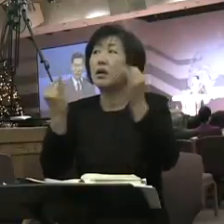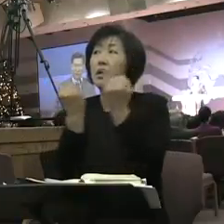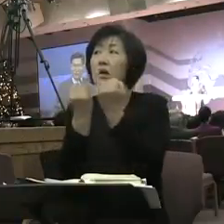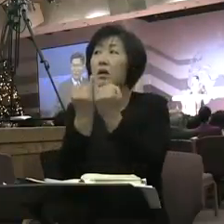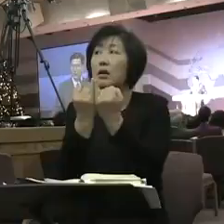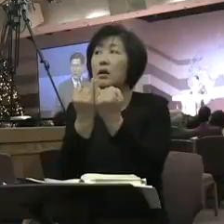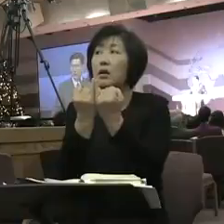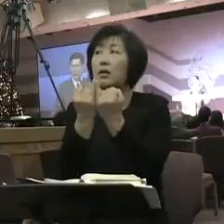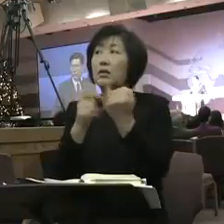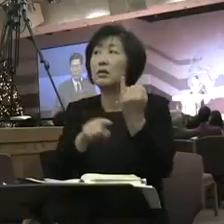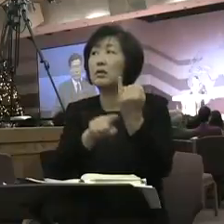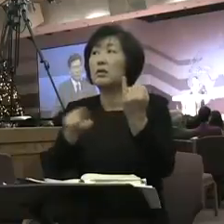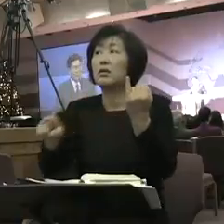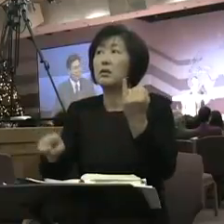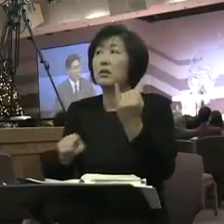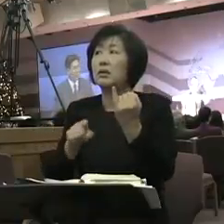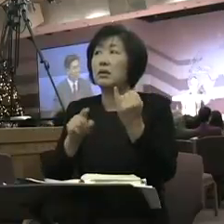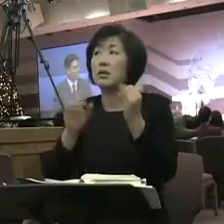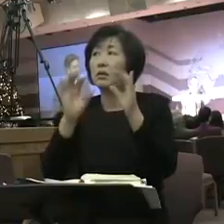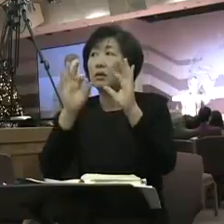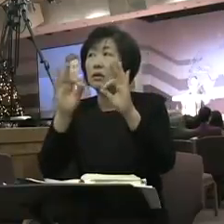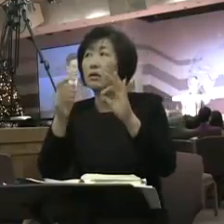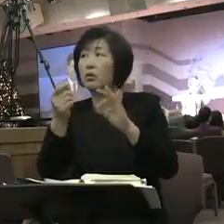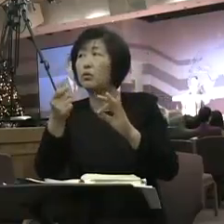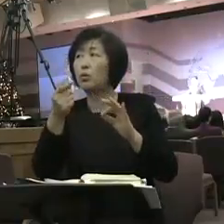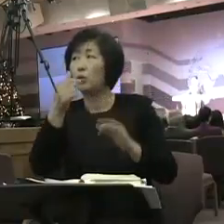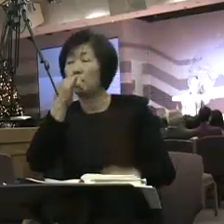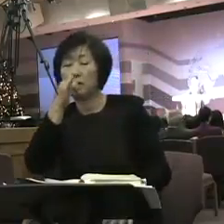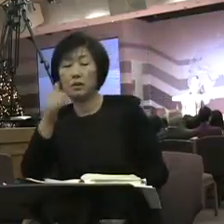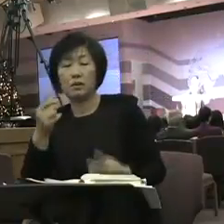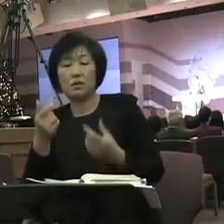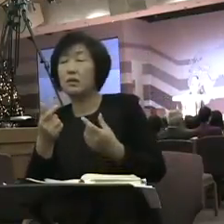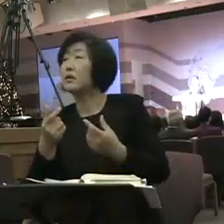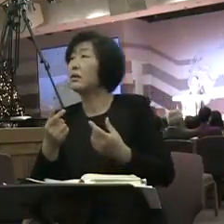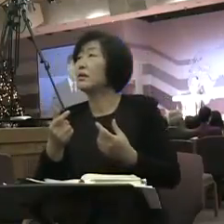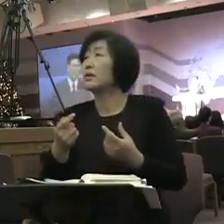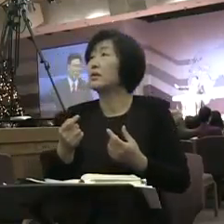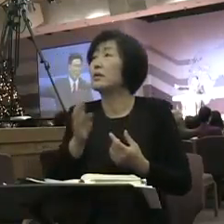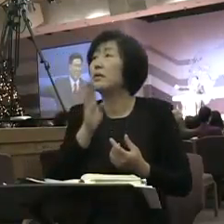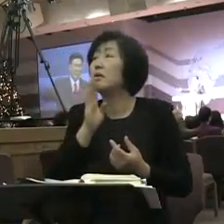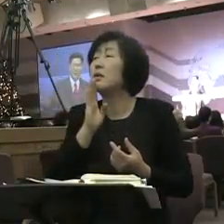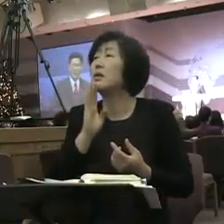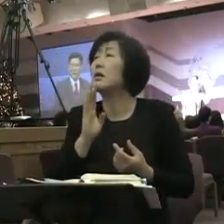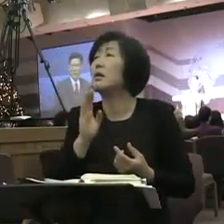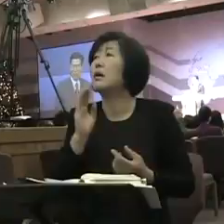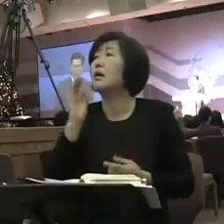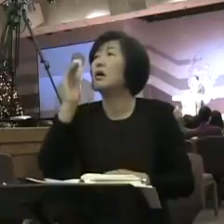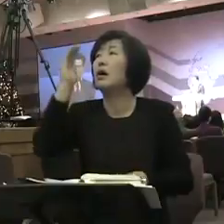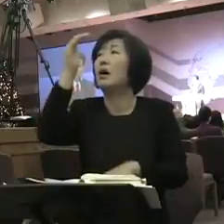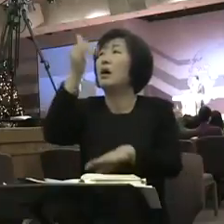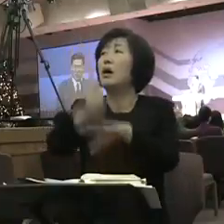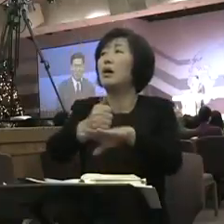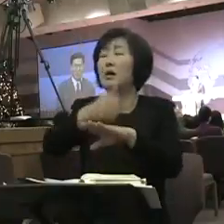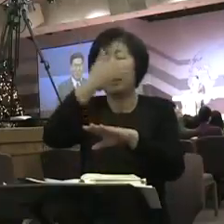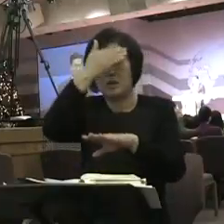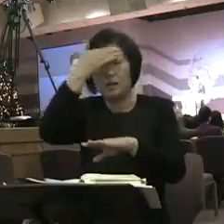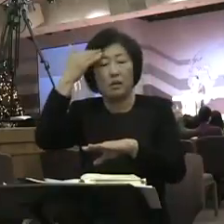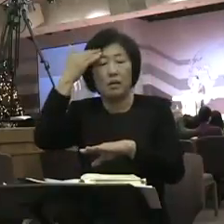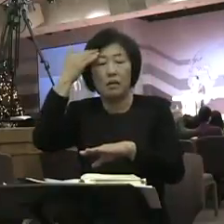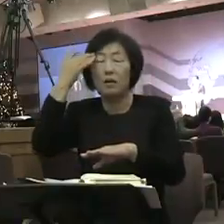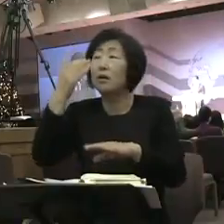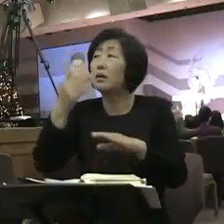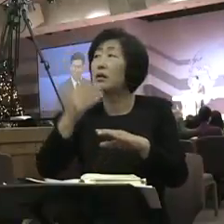10대 여성 보니까 그래도 조금 좀 있는 것 같습니다. 이 10대 여성이 사실은 나중에 이 청년의 예배 때 훨씬 더